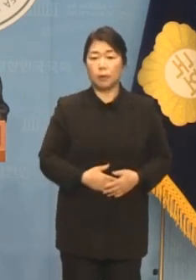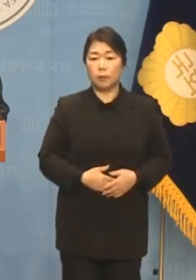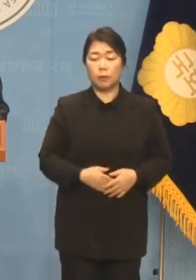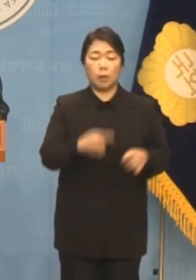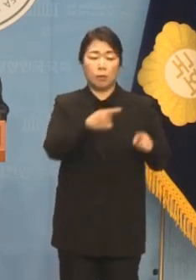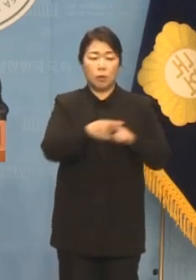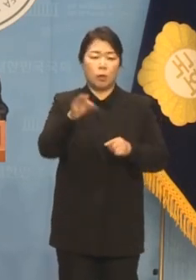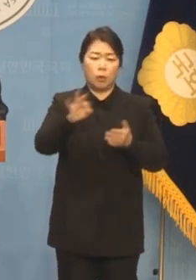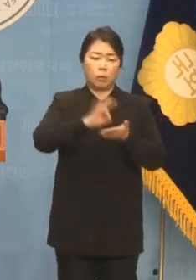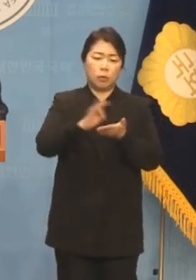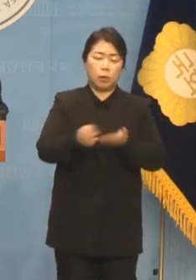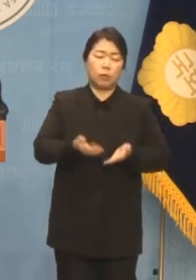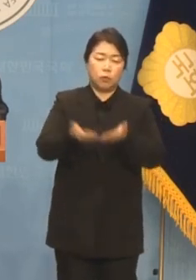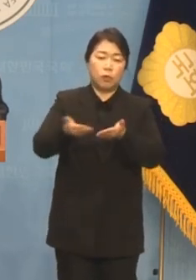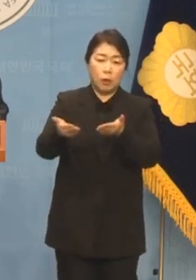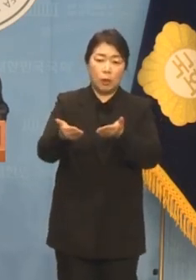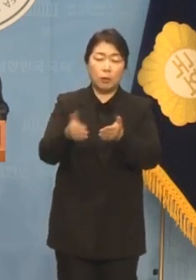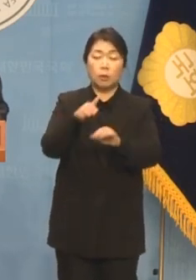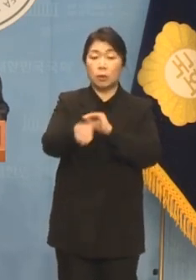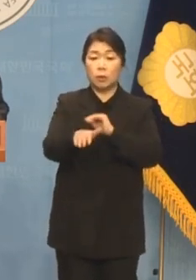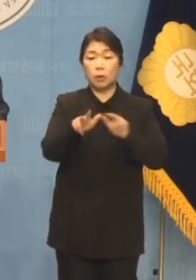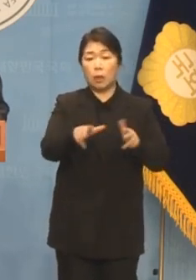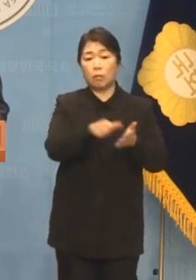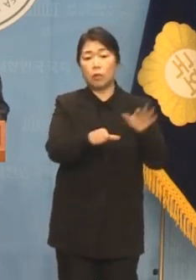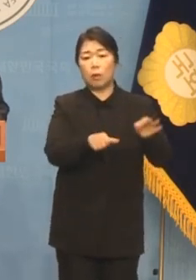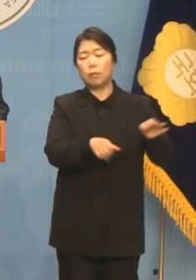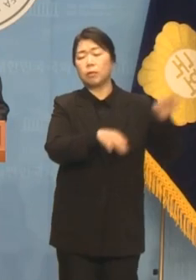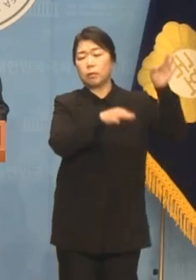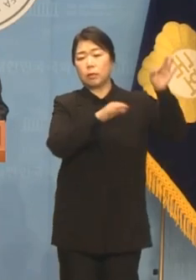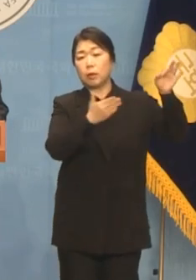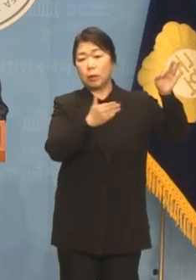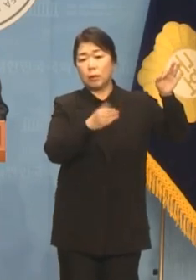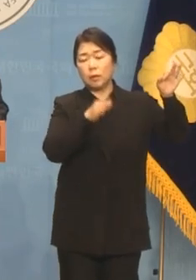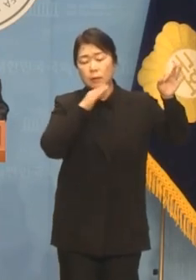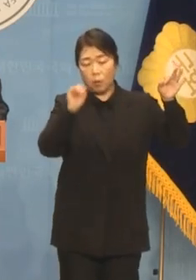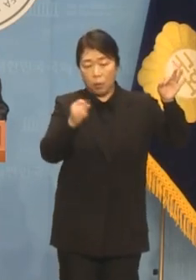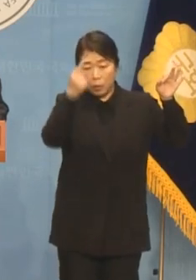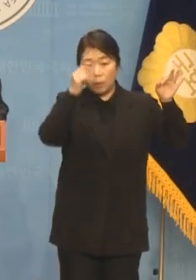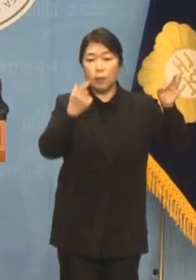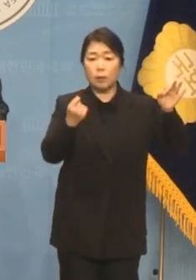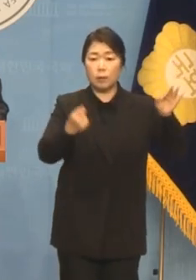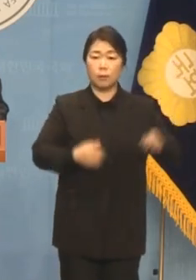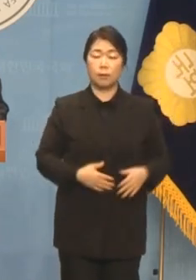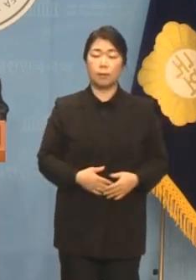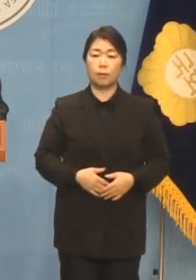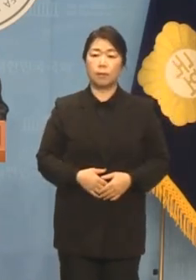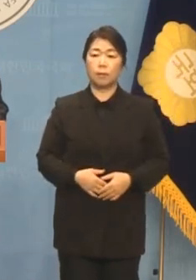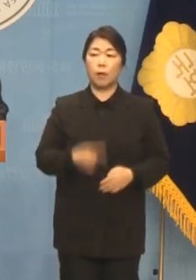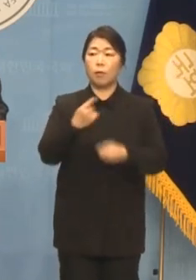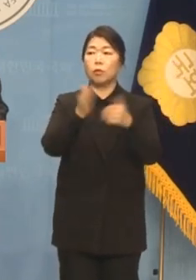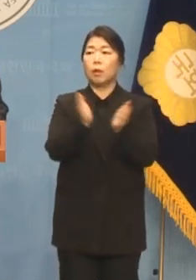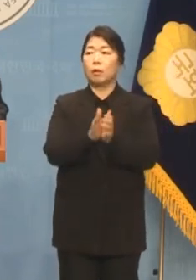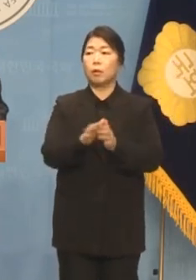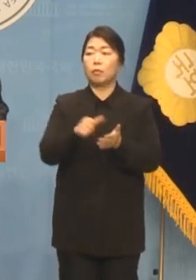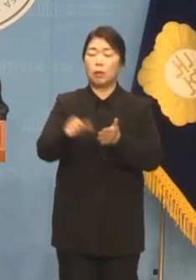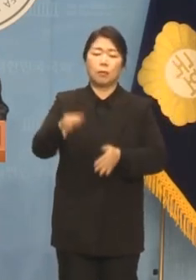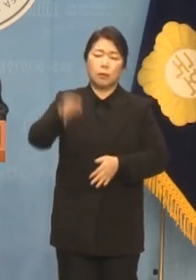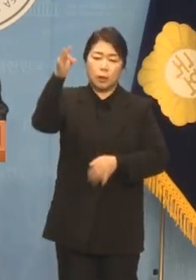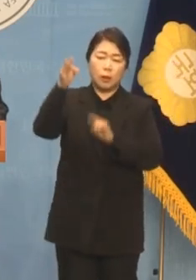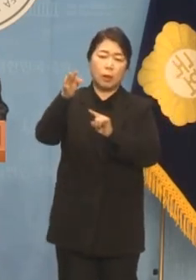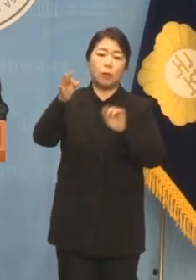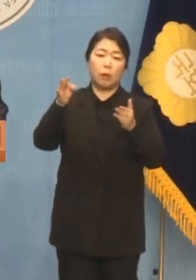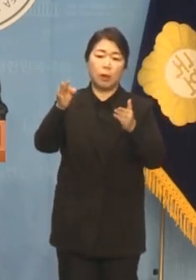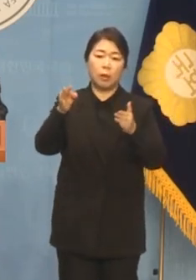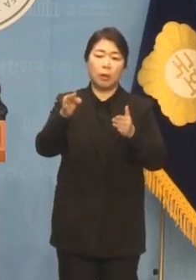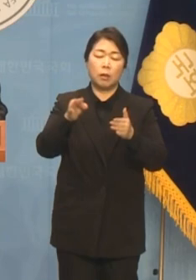정책이 현재의 고물과 사태가 진짜 원인이며 민주당은 고물과 사태의 주범